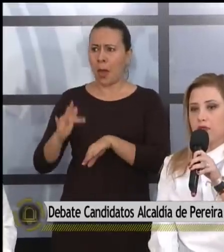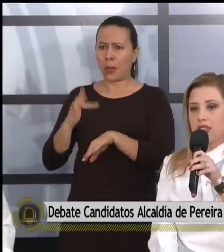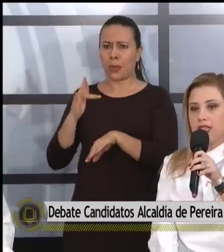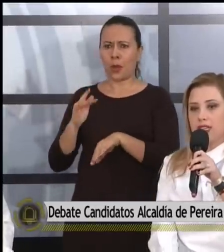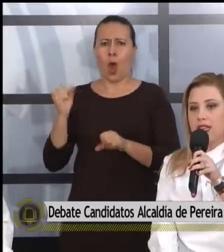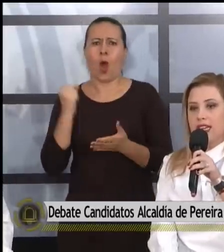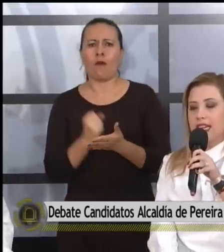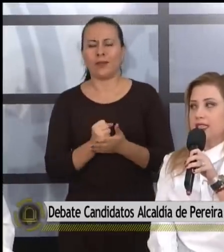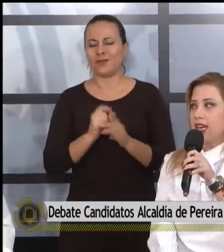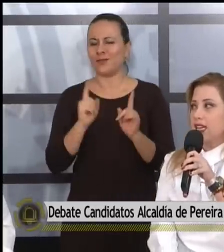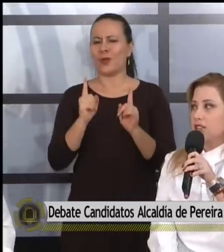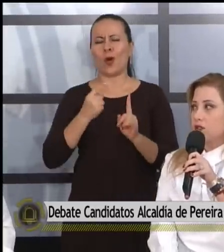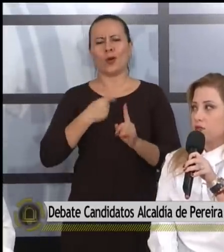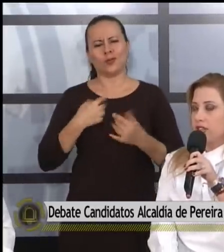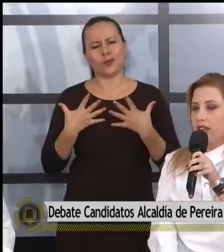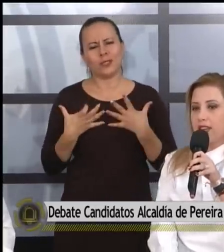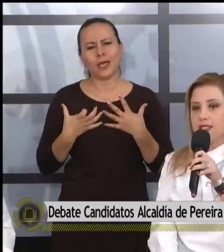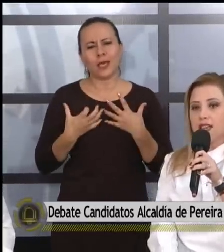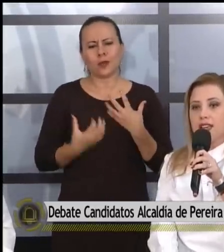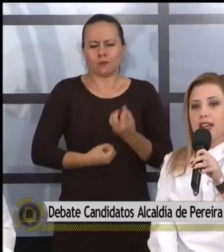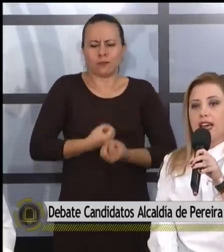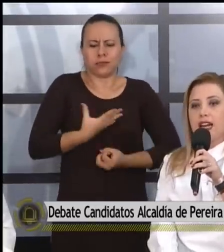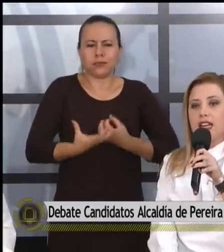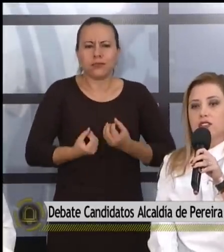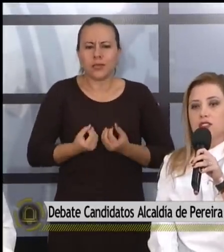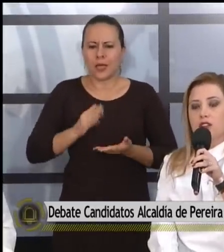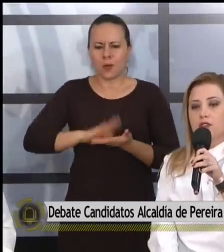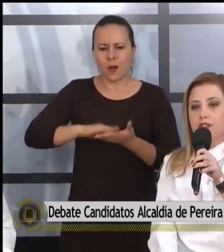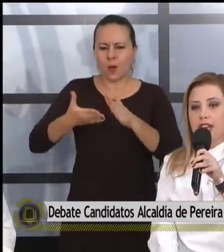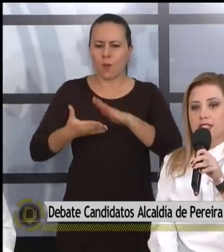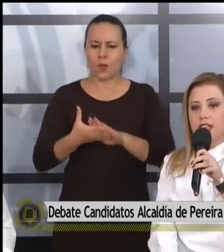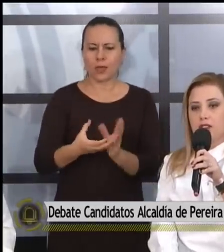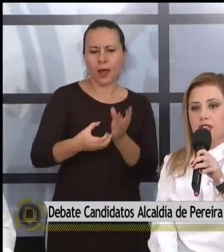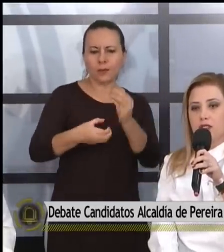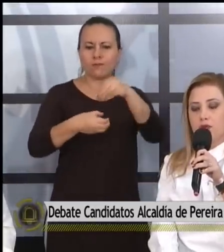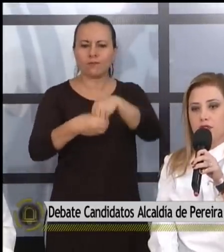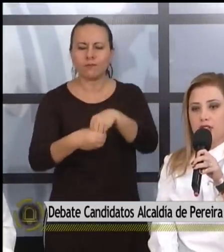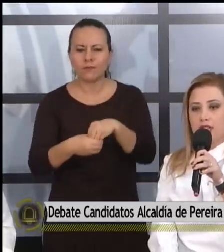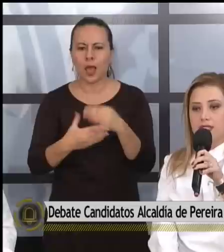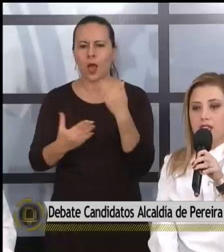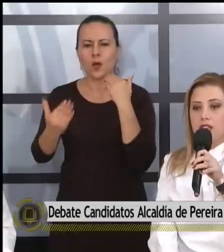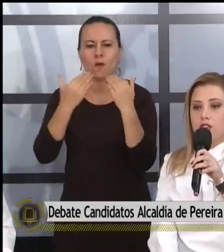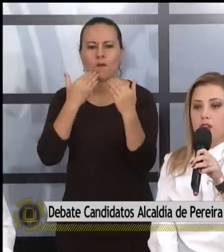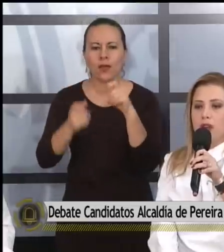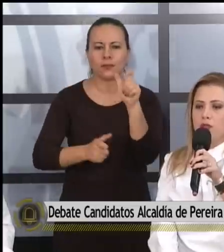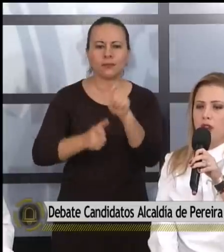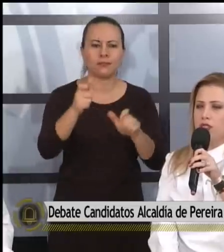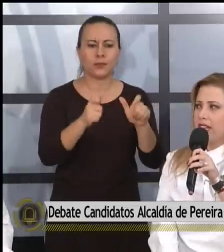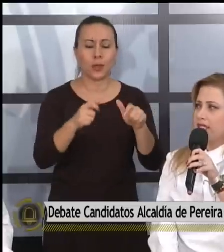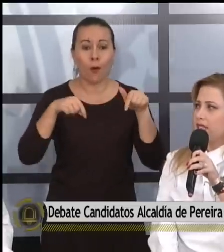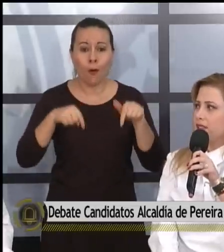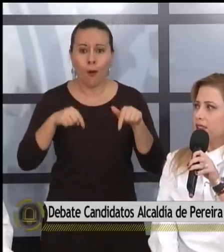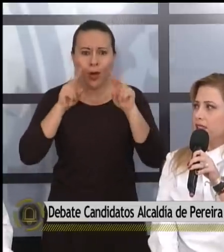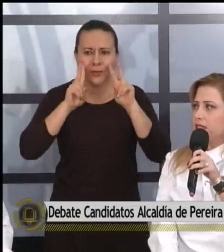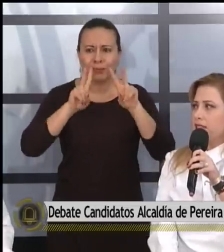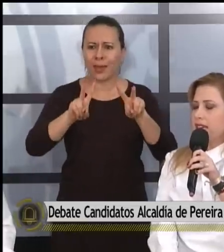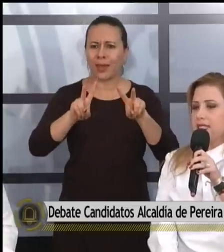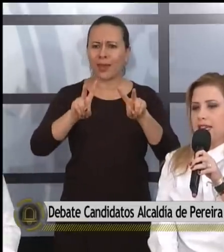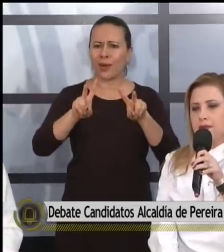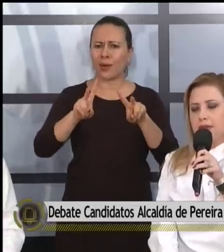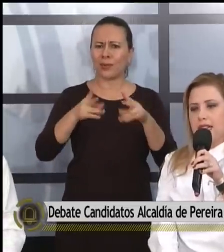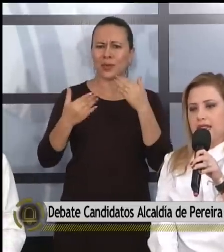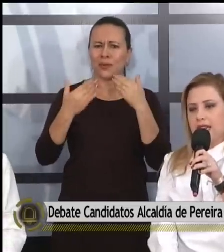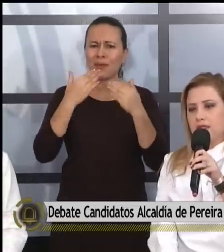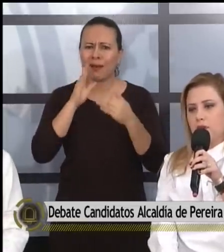la política, estar en las comunidades, crear lazos de confianza con las comunidades. Y hoy veo una ausencia, y